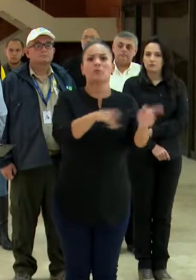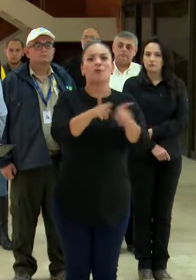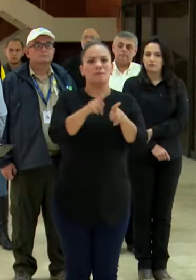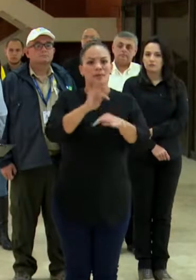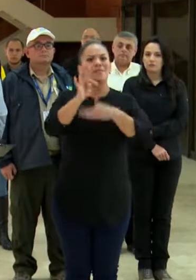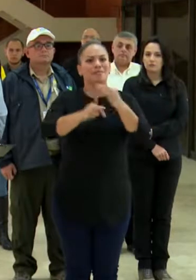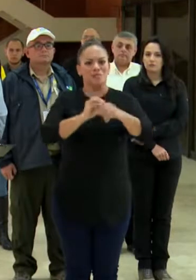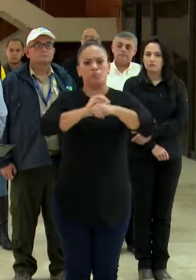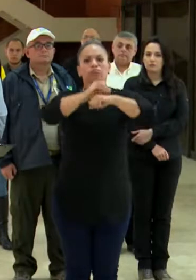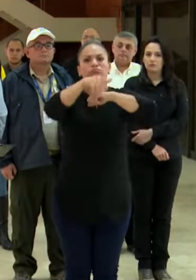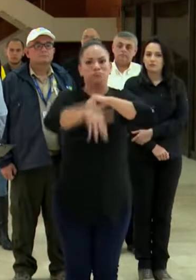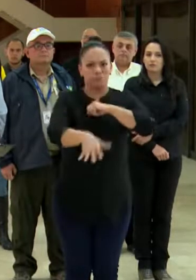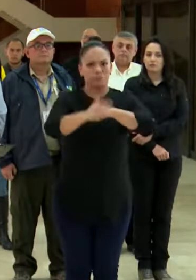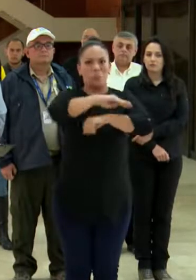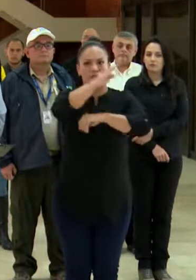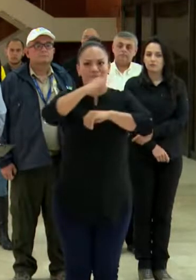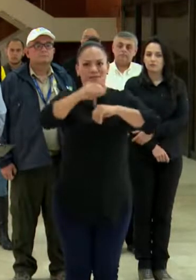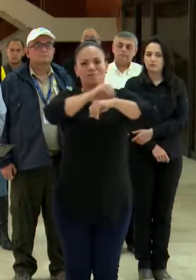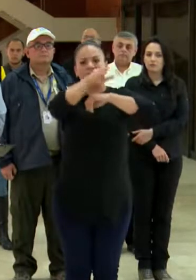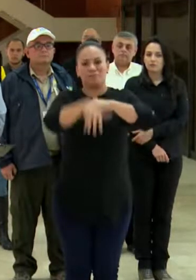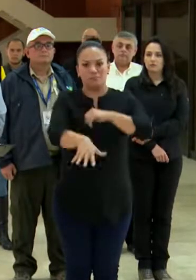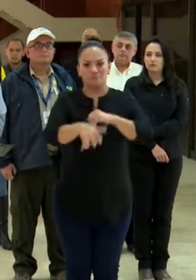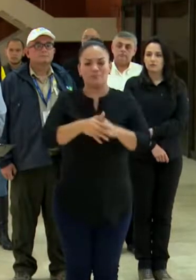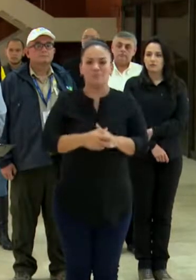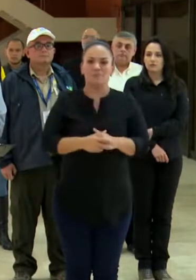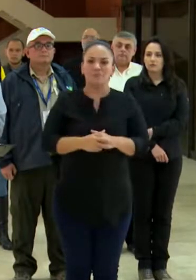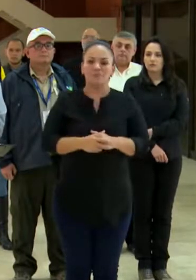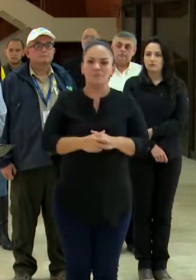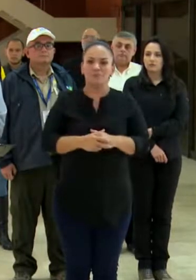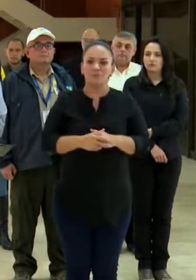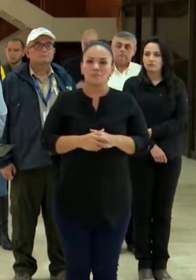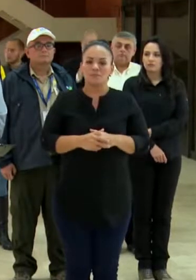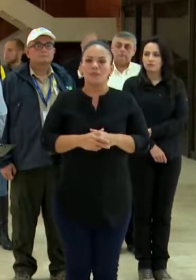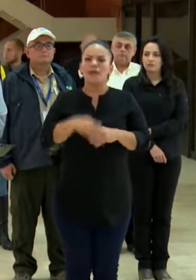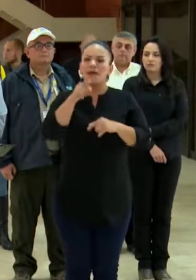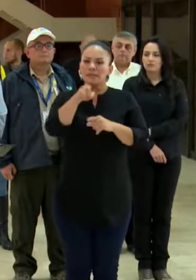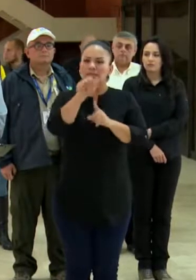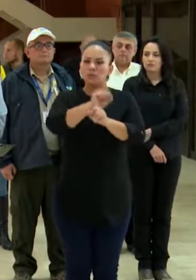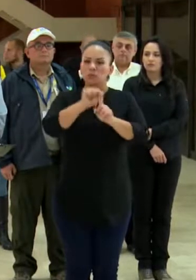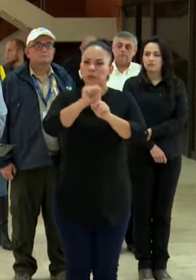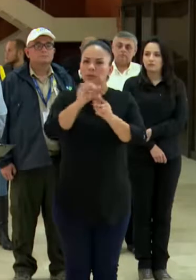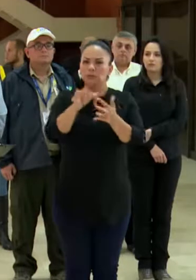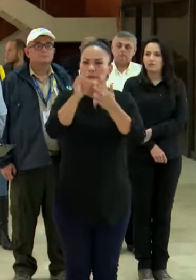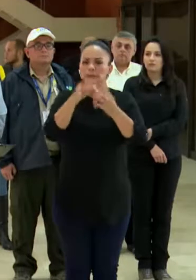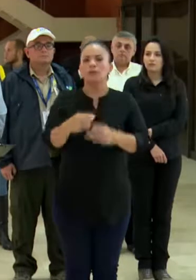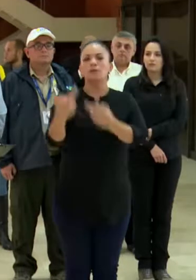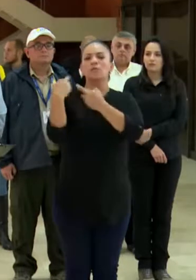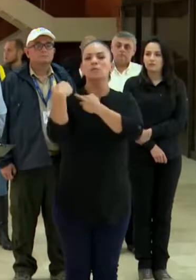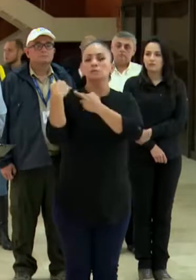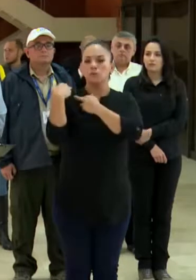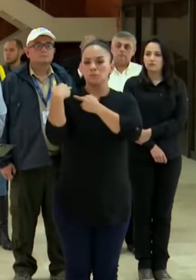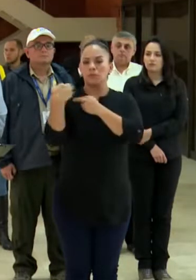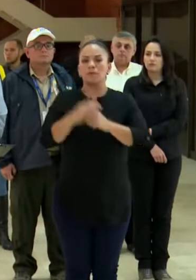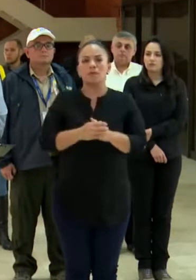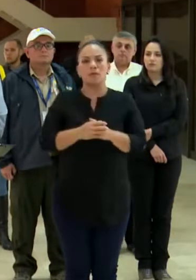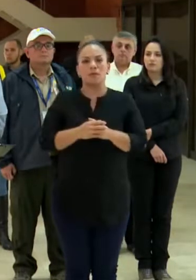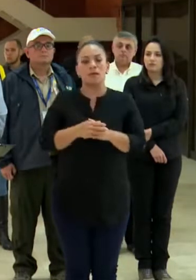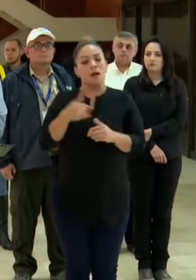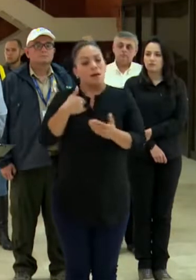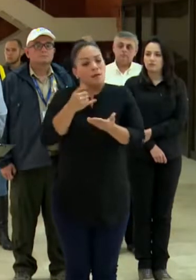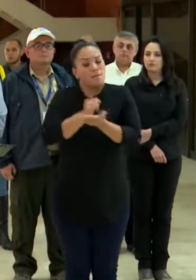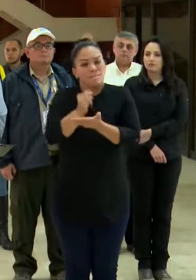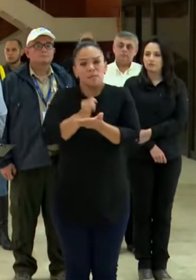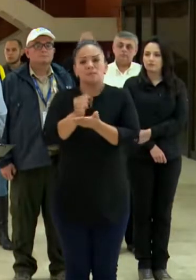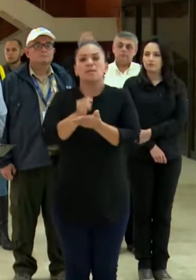de deslizamientos. En este caso particular, la responsabilidad habría que